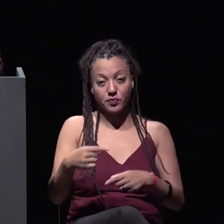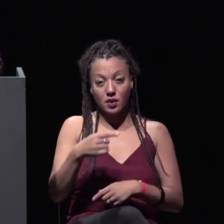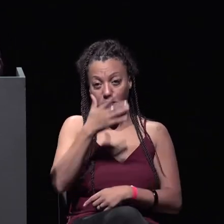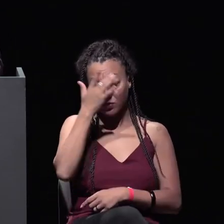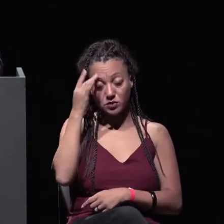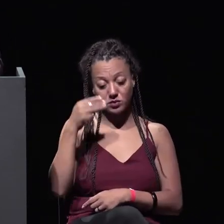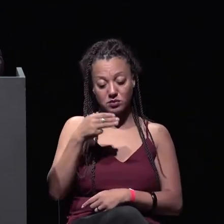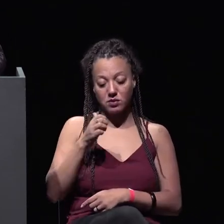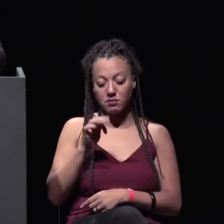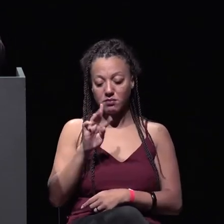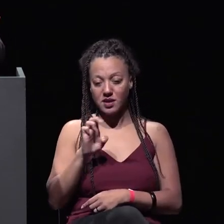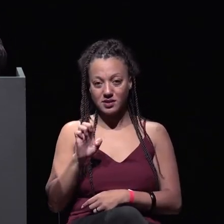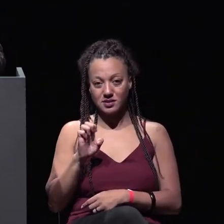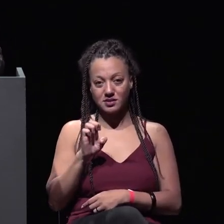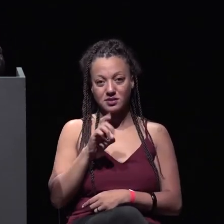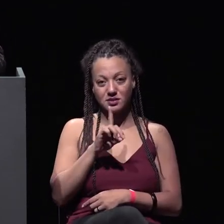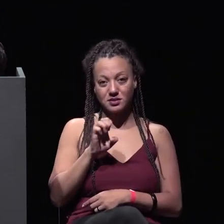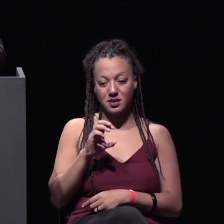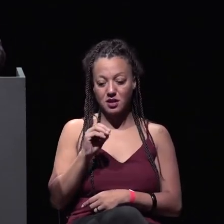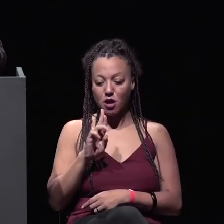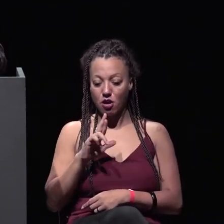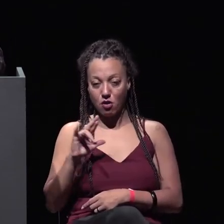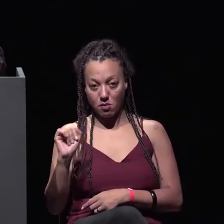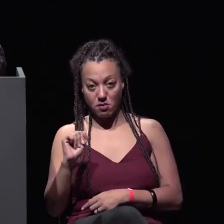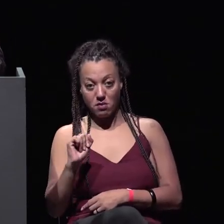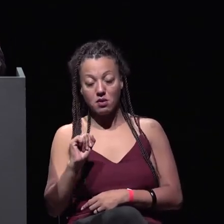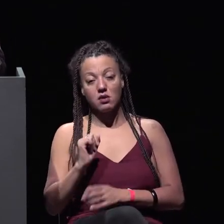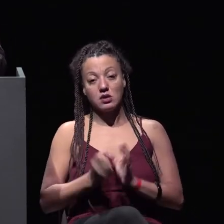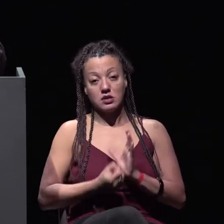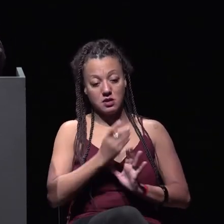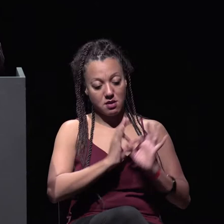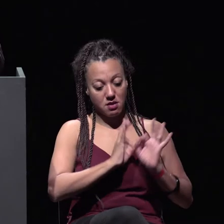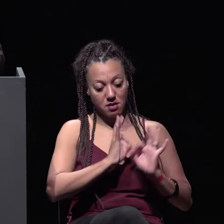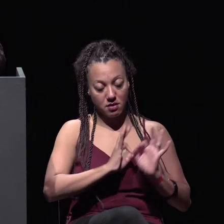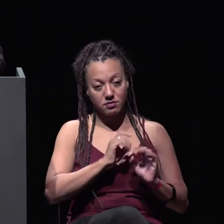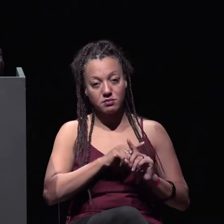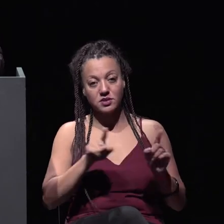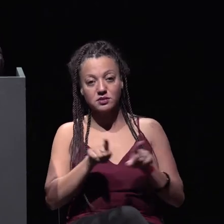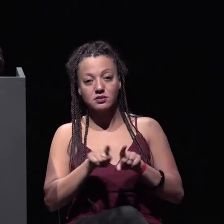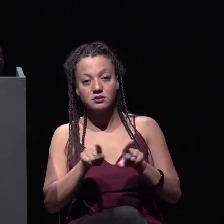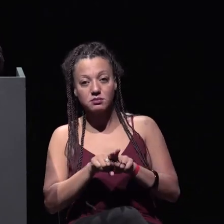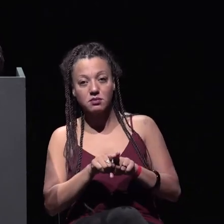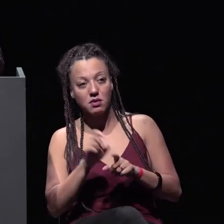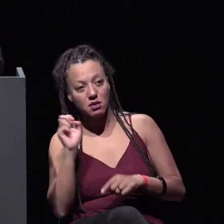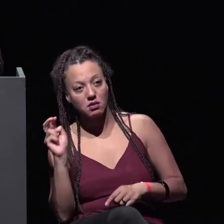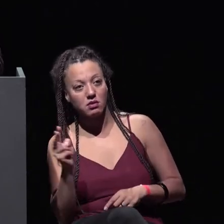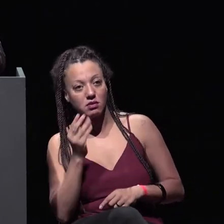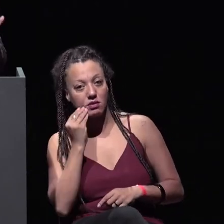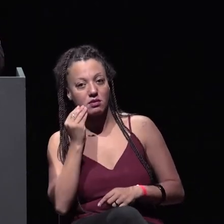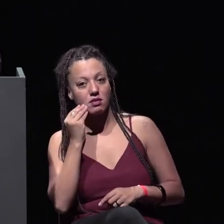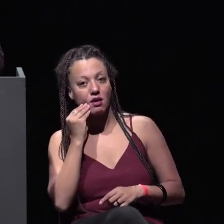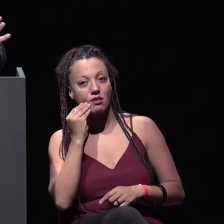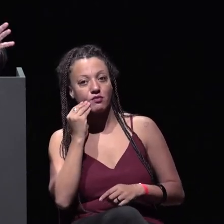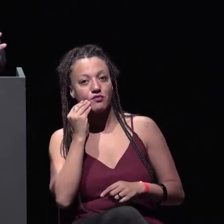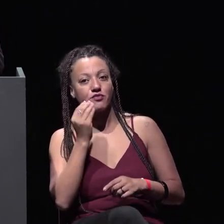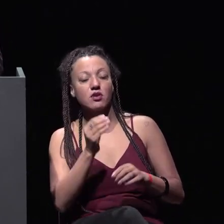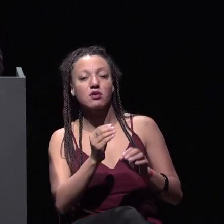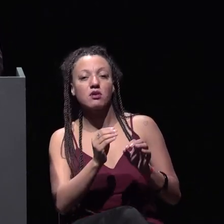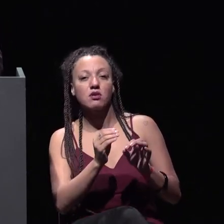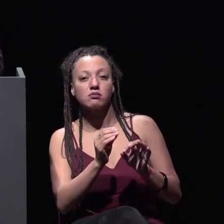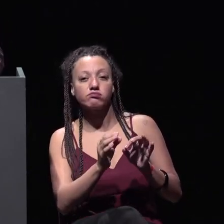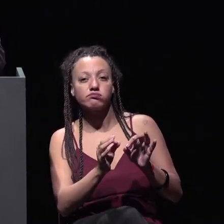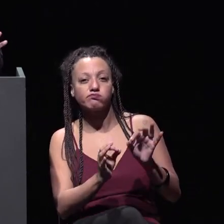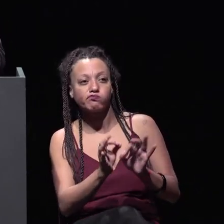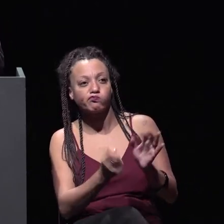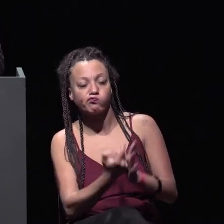rematar essa obra ele concorria para ela apresentava um risco apresentava condições de execução e poderia executar uma parte